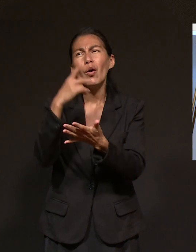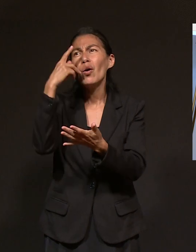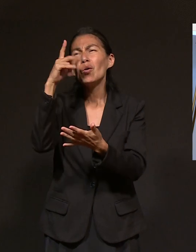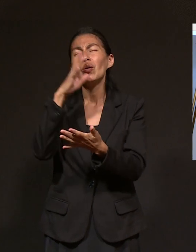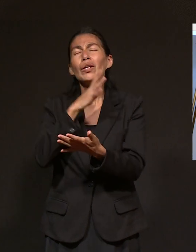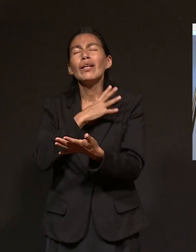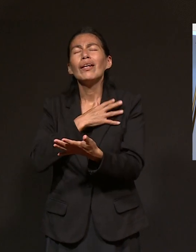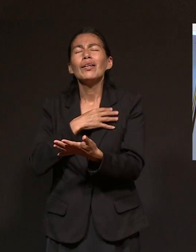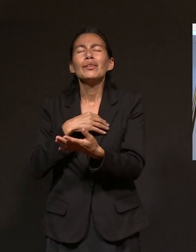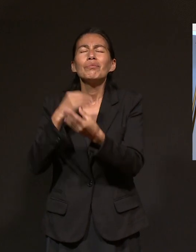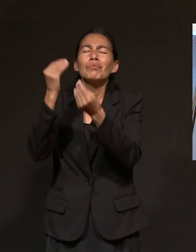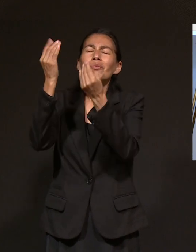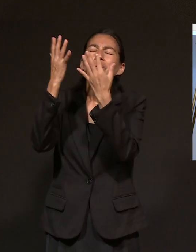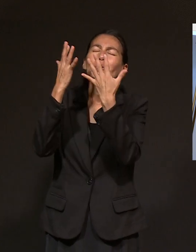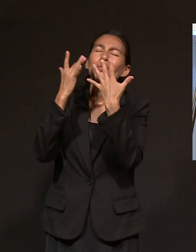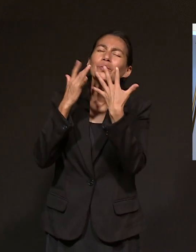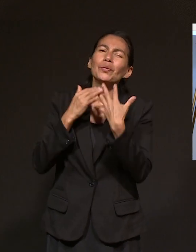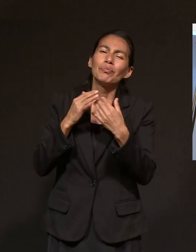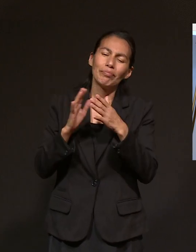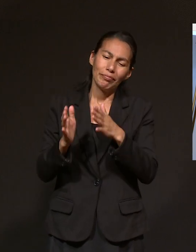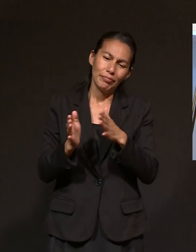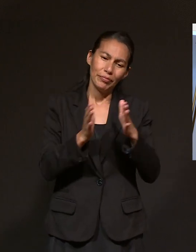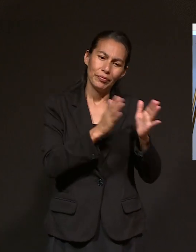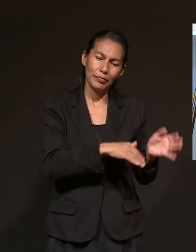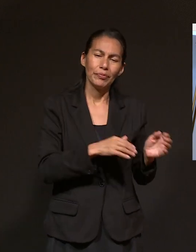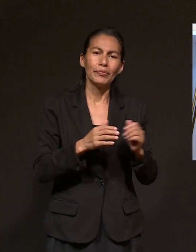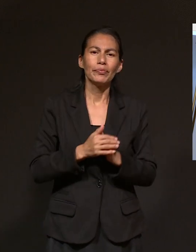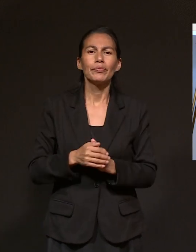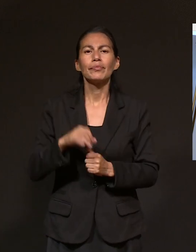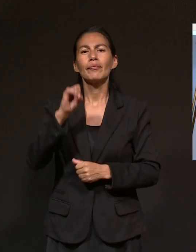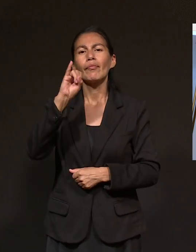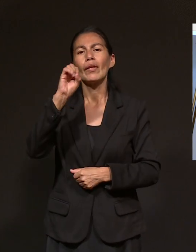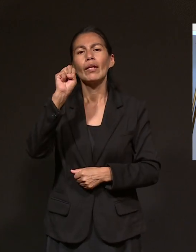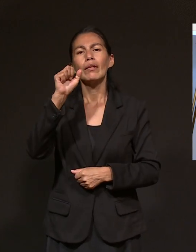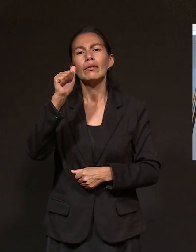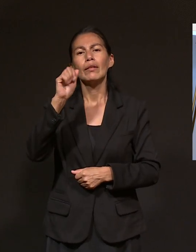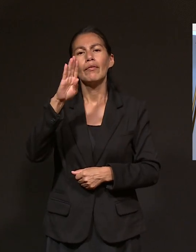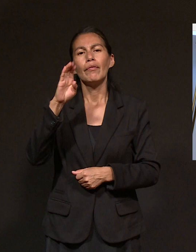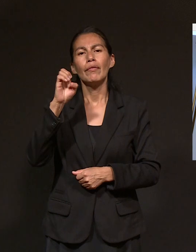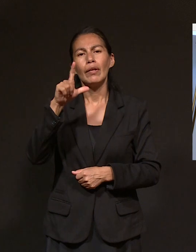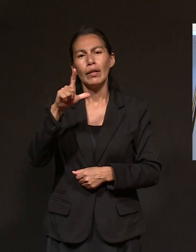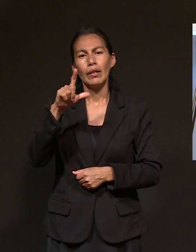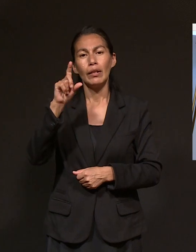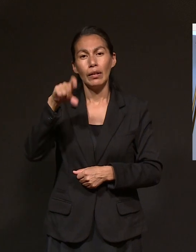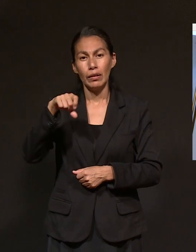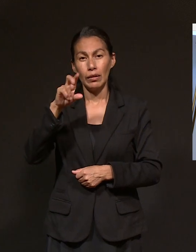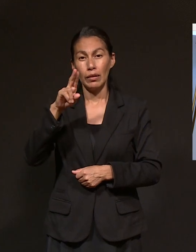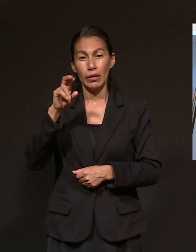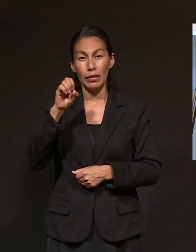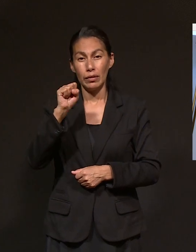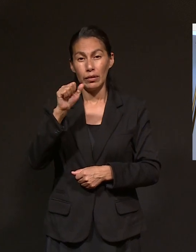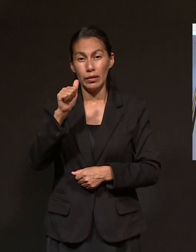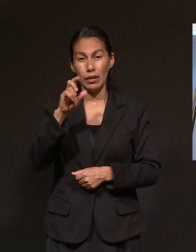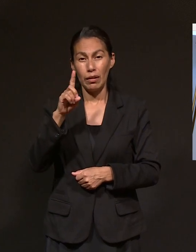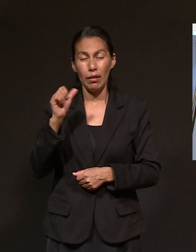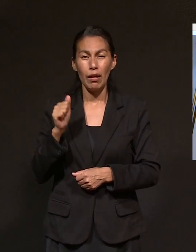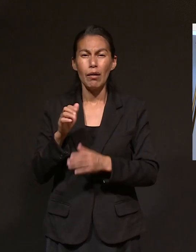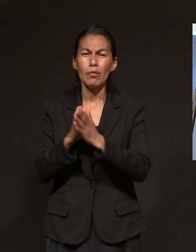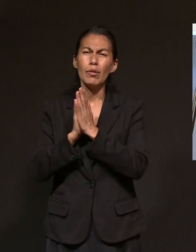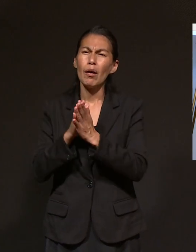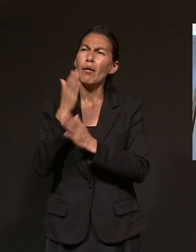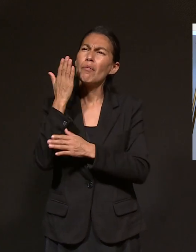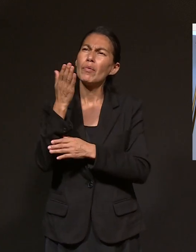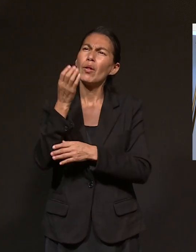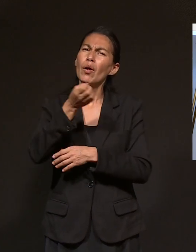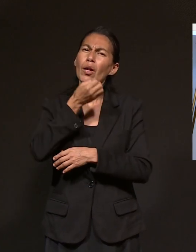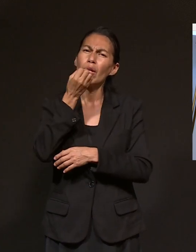solo sus hijos pueden tener de Dios Isabel Quesada Pido oración por mis hijos Jimmy,